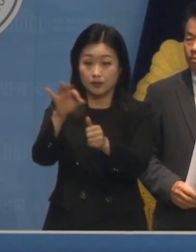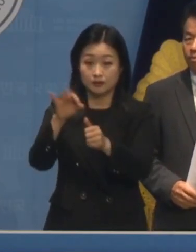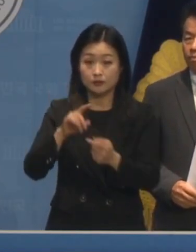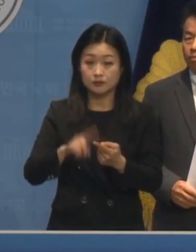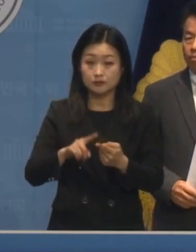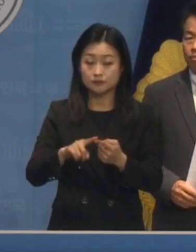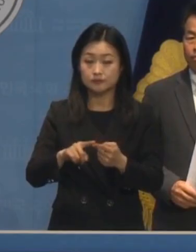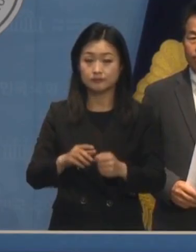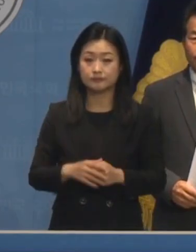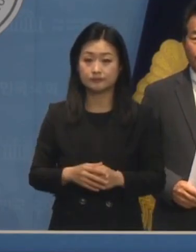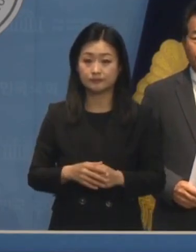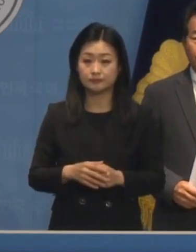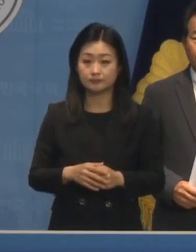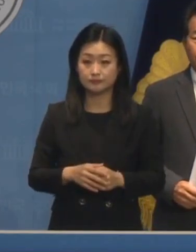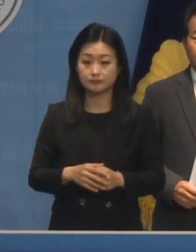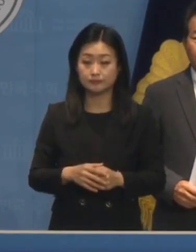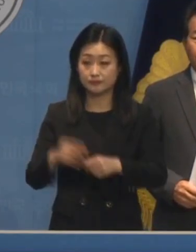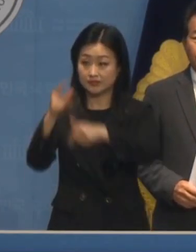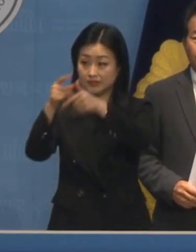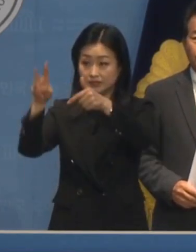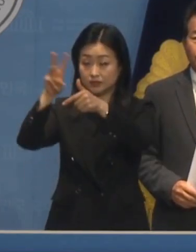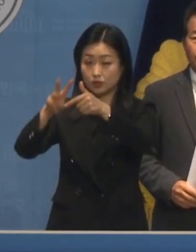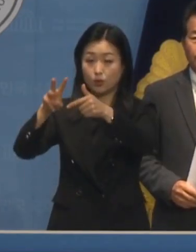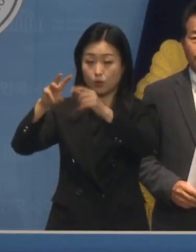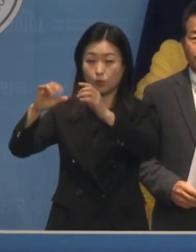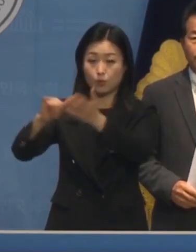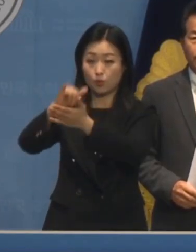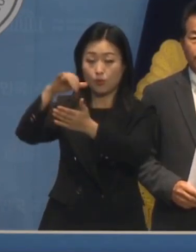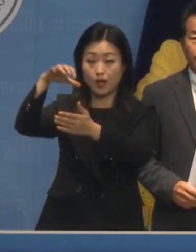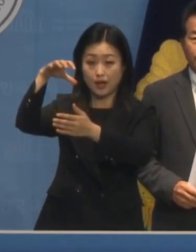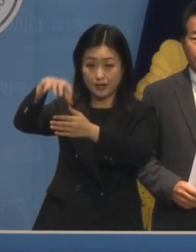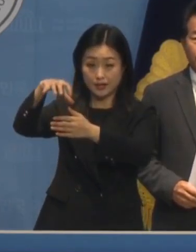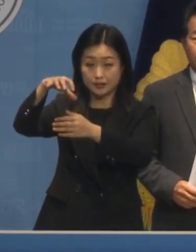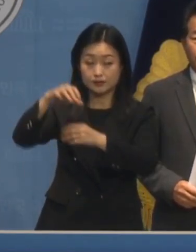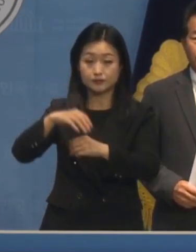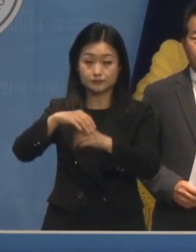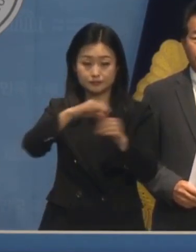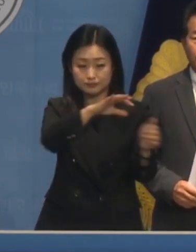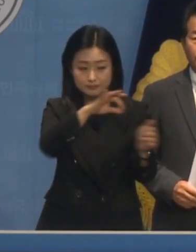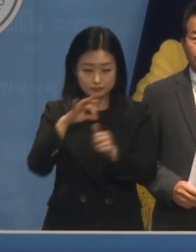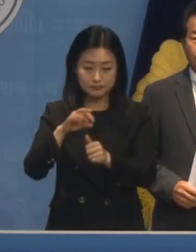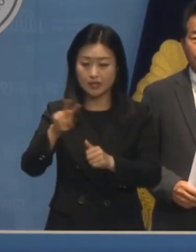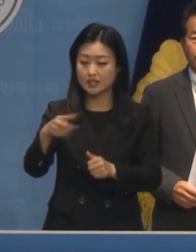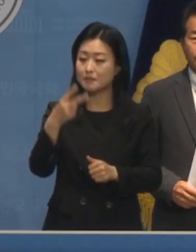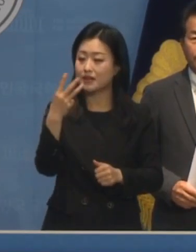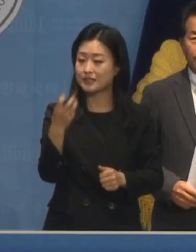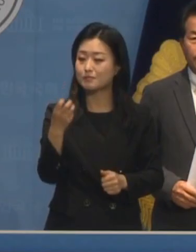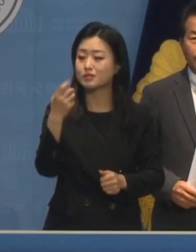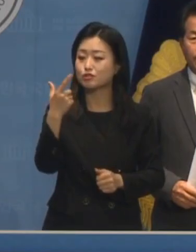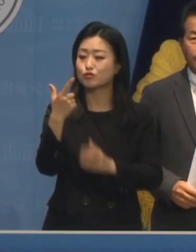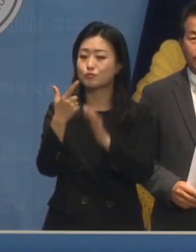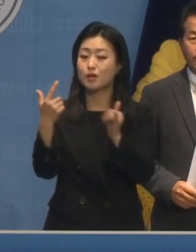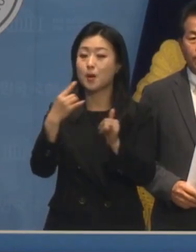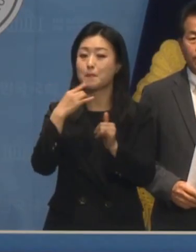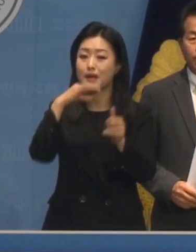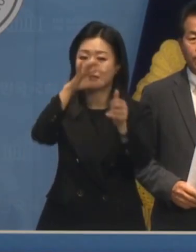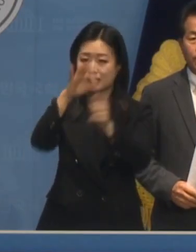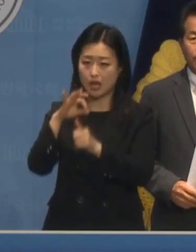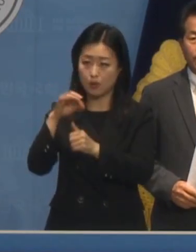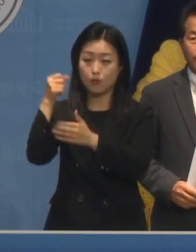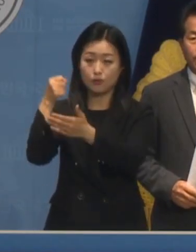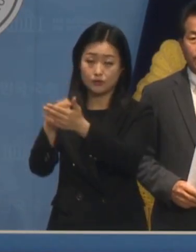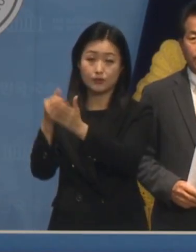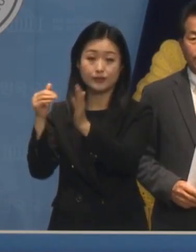인천 국제공항공사의 난도 질로 236명 채용한다는 계획을 밝히고 있습니다